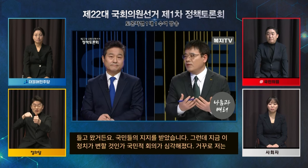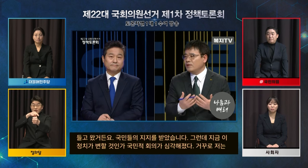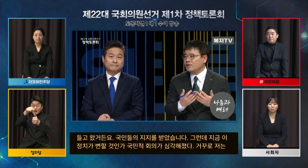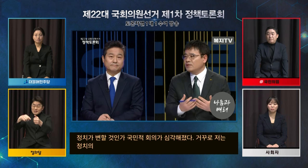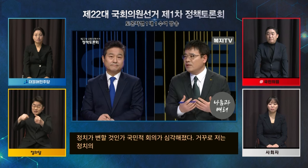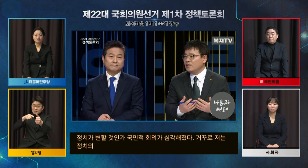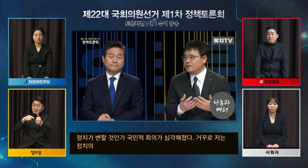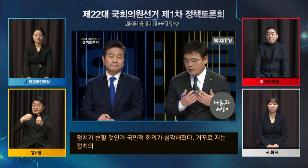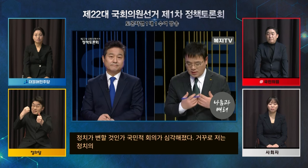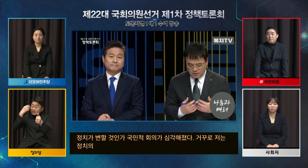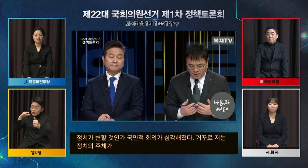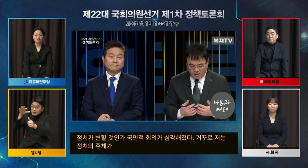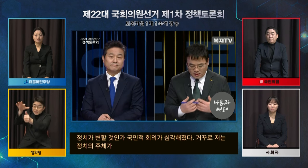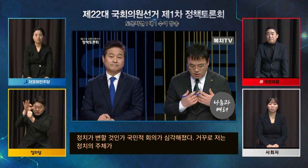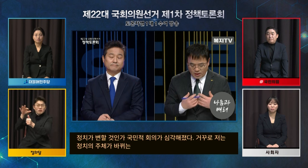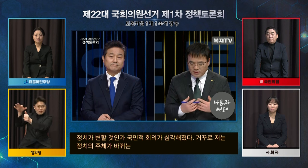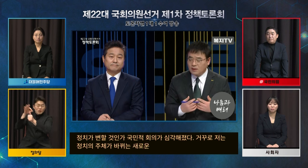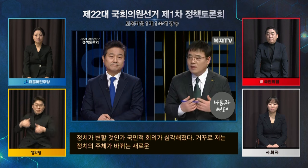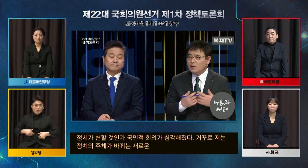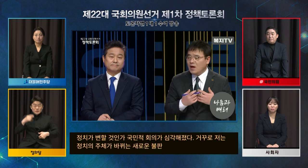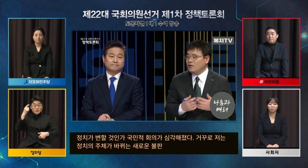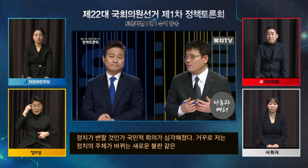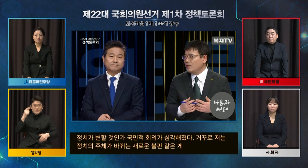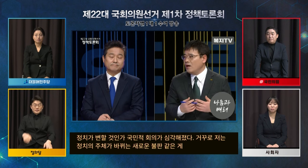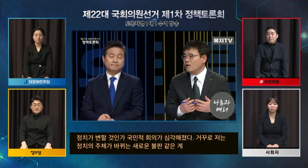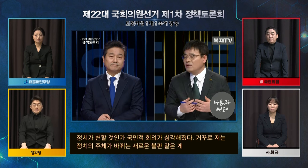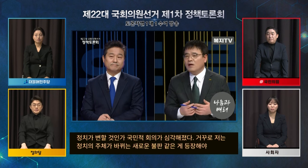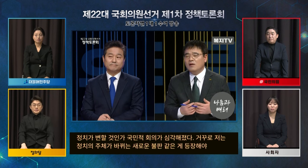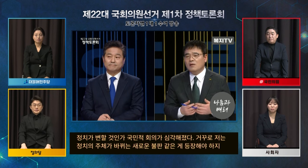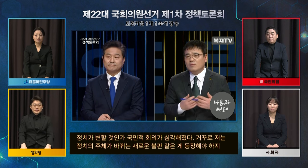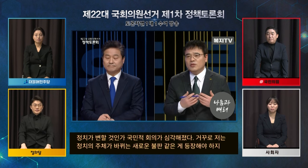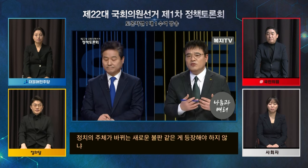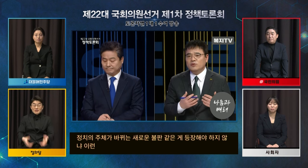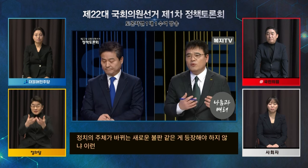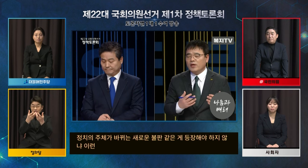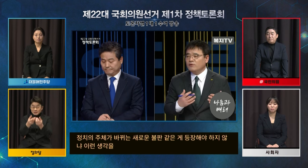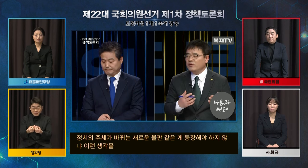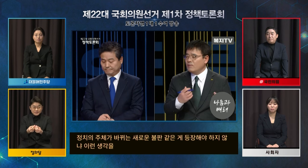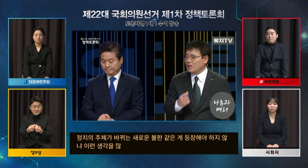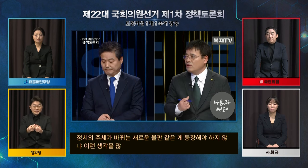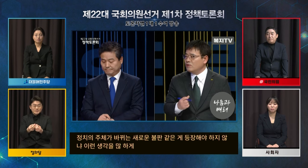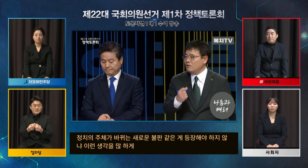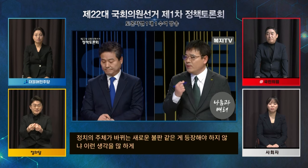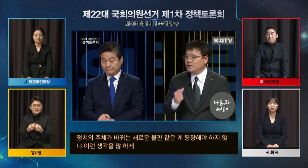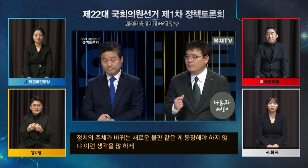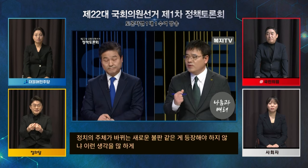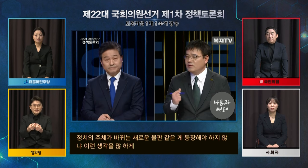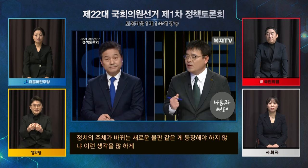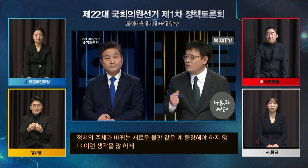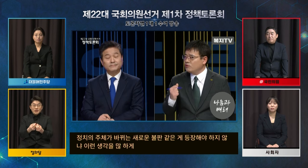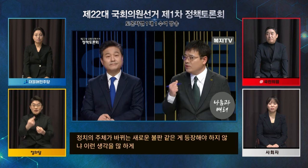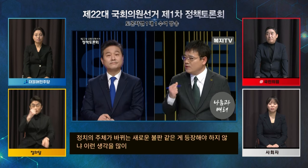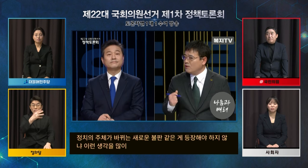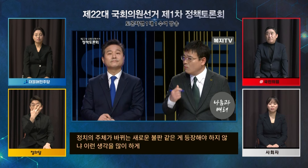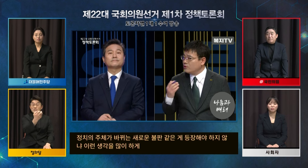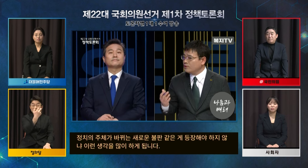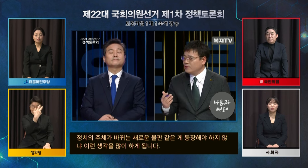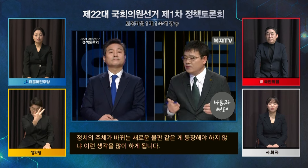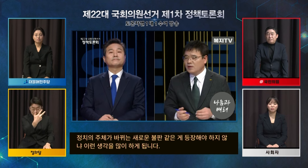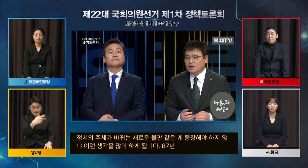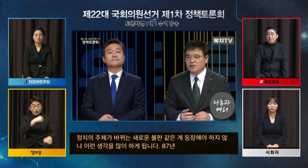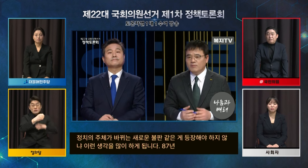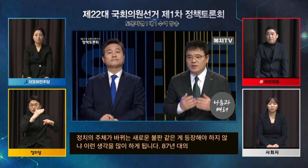불판론 같은 게 등장해야 되지 않느냐 이런 생각 같은 걸 많이 하게 됩니다. 그러니까 민주진보 개혁 세력이 만들었던 87년 대의민주주의 체제를